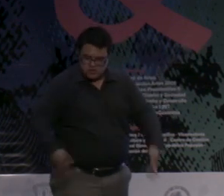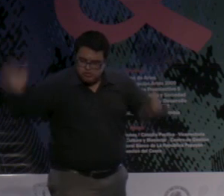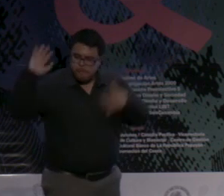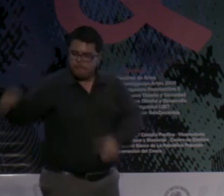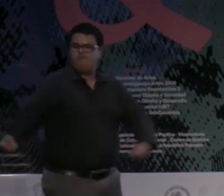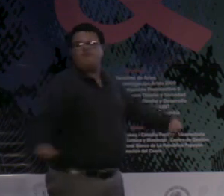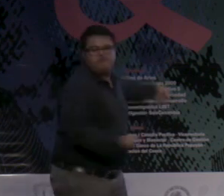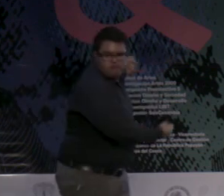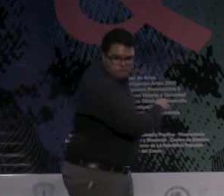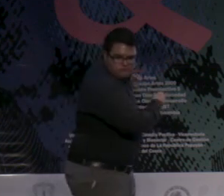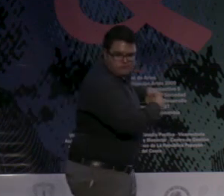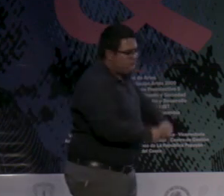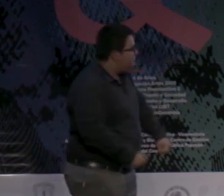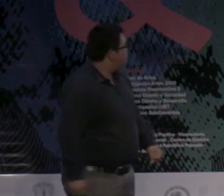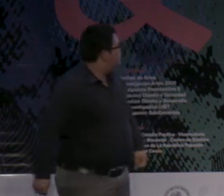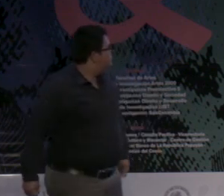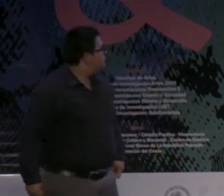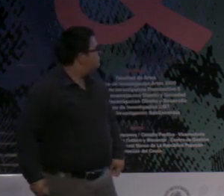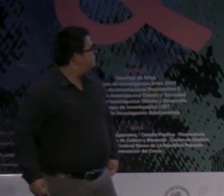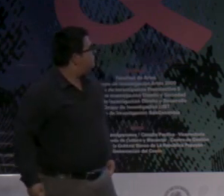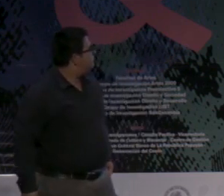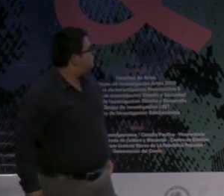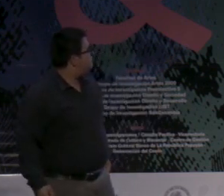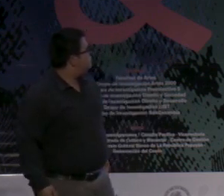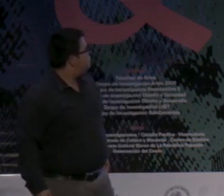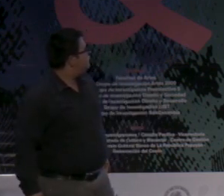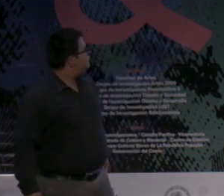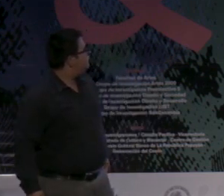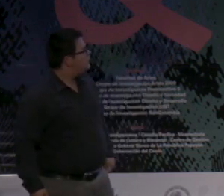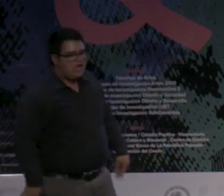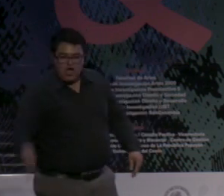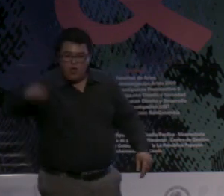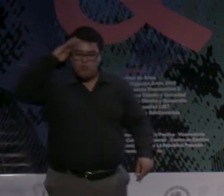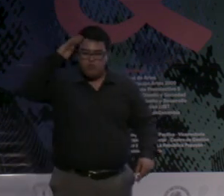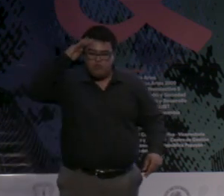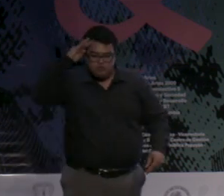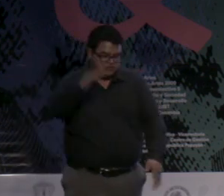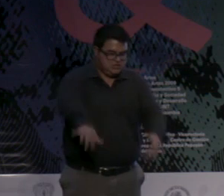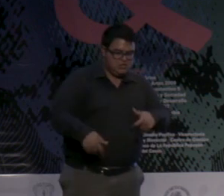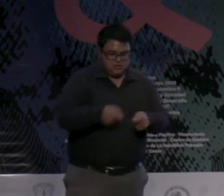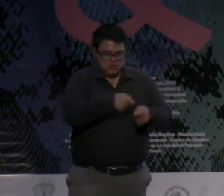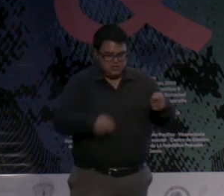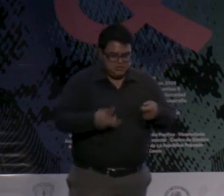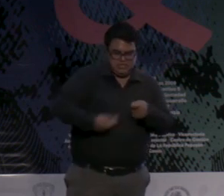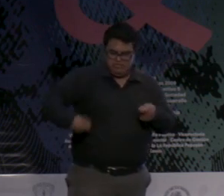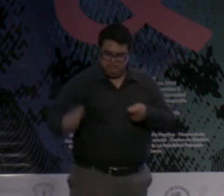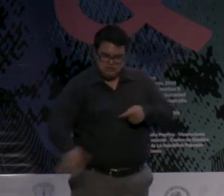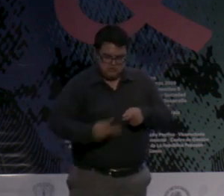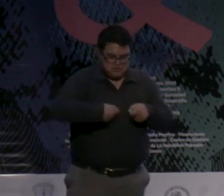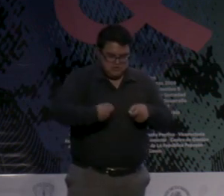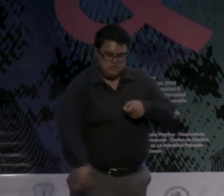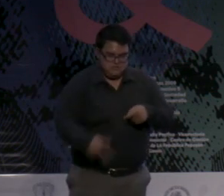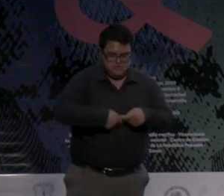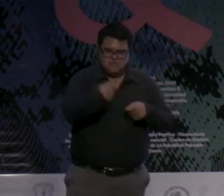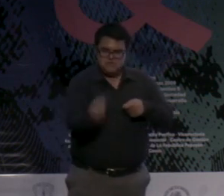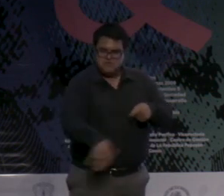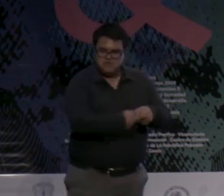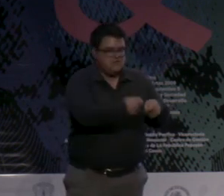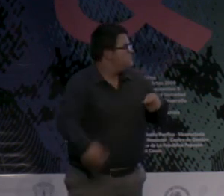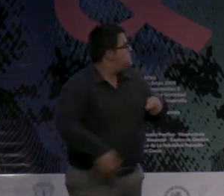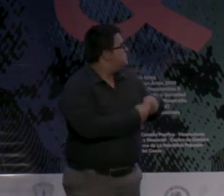nuestros estudiantes de la universidad cuando los arrincona el ESMAD. Pasa a la siguiente, por favor. la policía retirándole